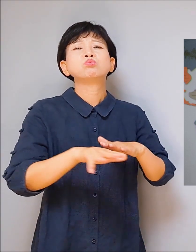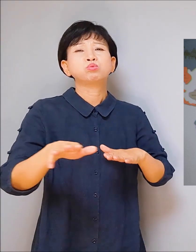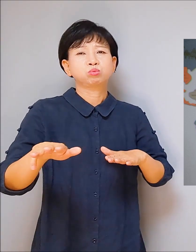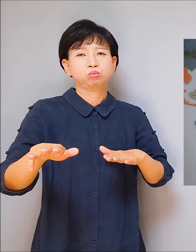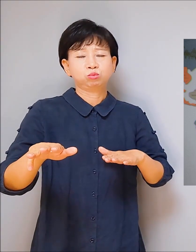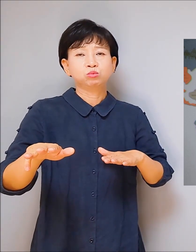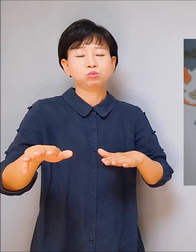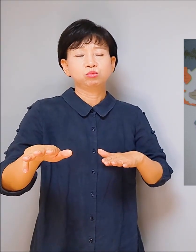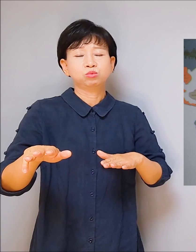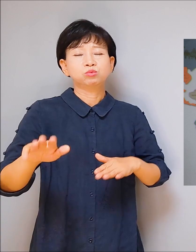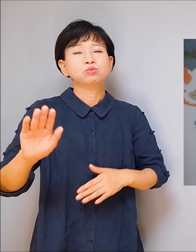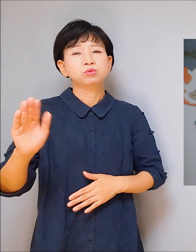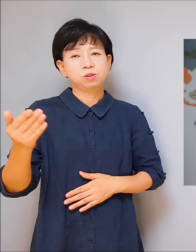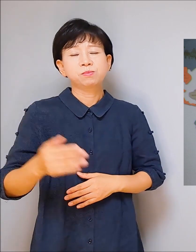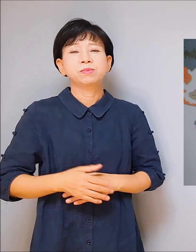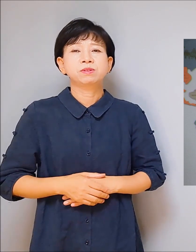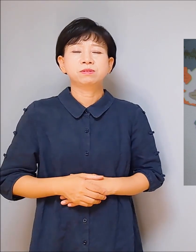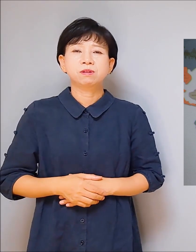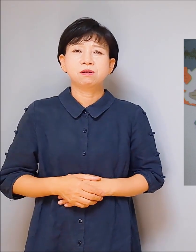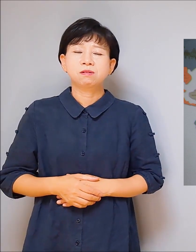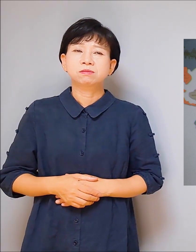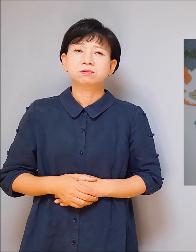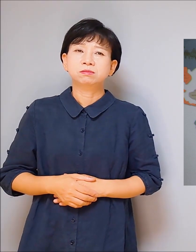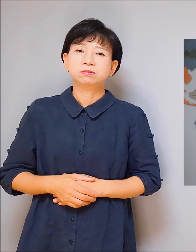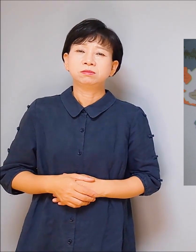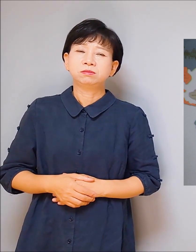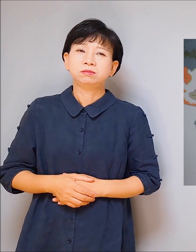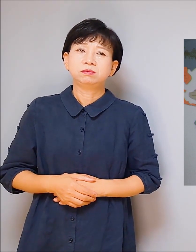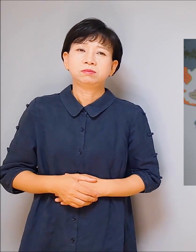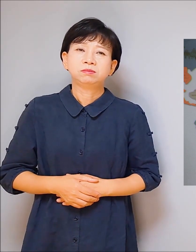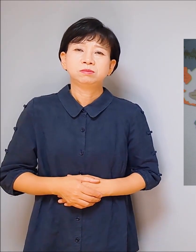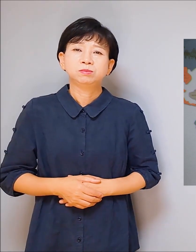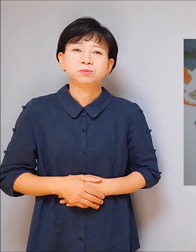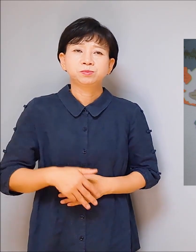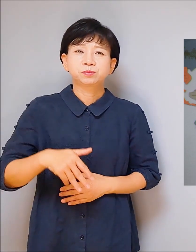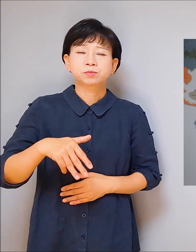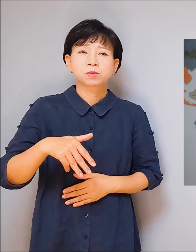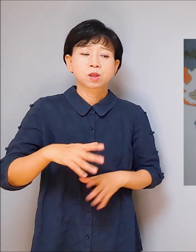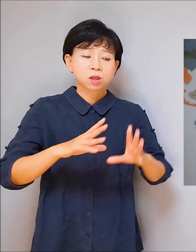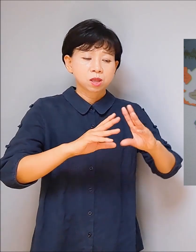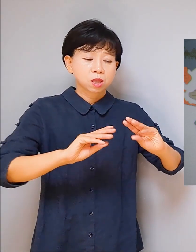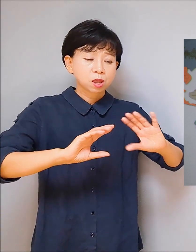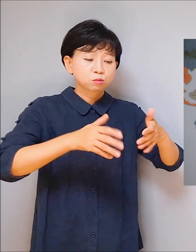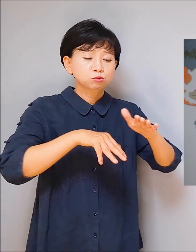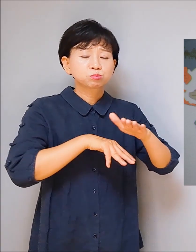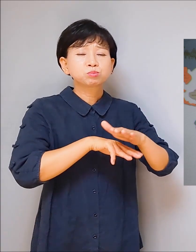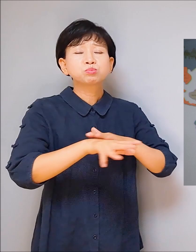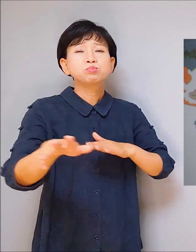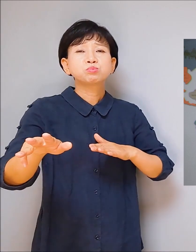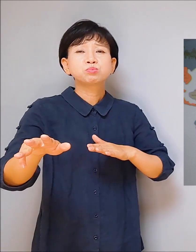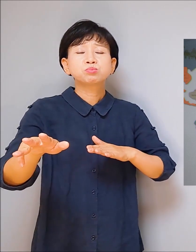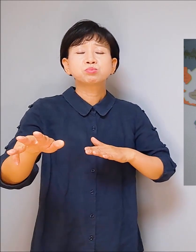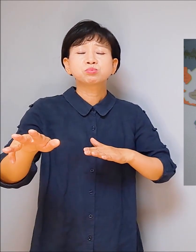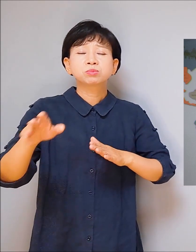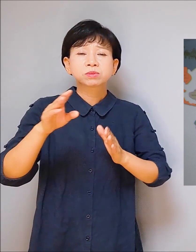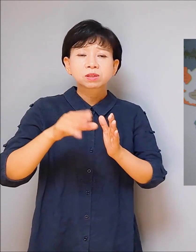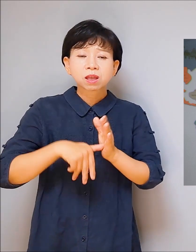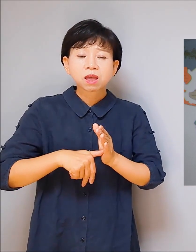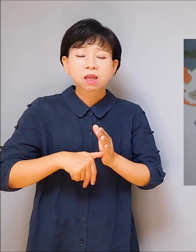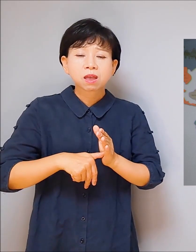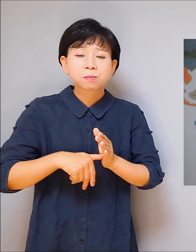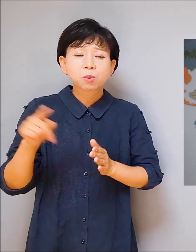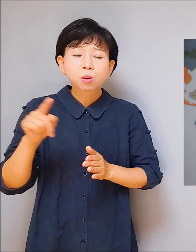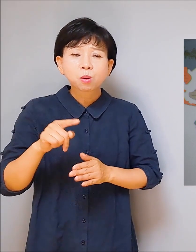그것을 출애굽이라고 말합니다. 출애굽 하자마자 하나님은 홍해의 기적을